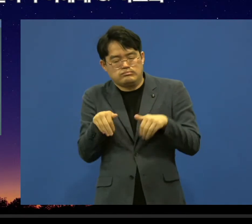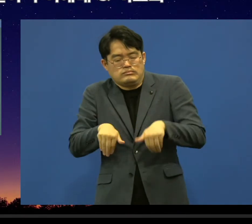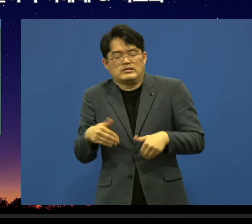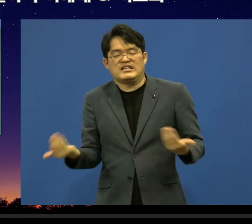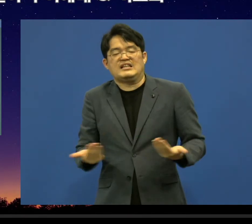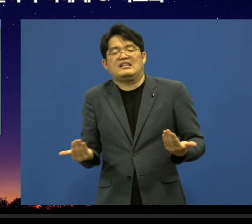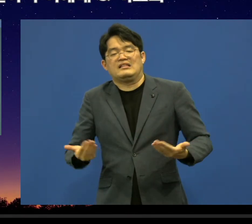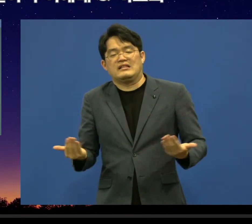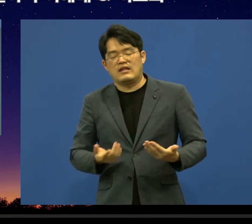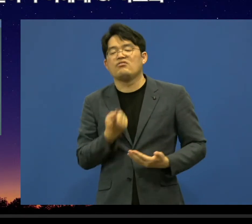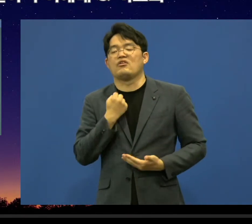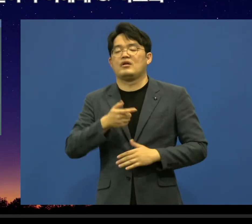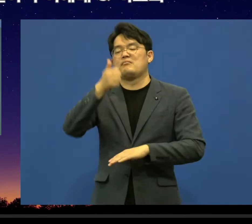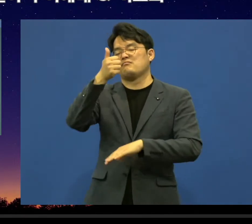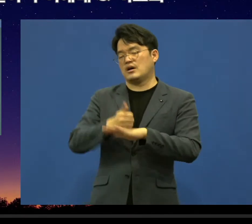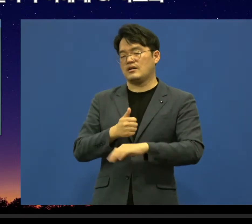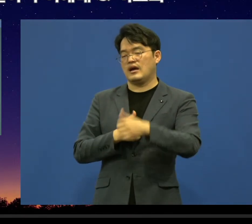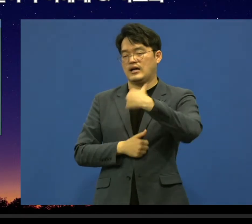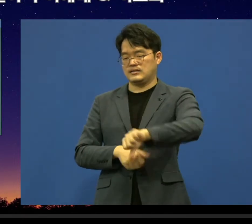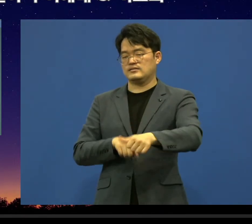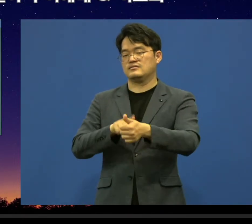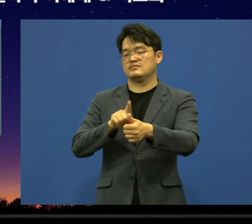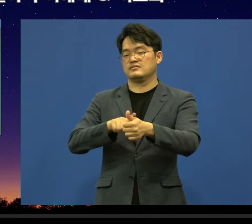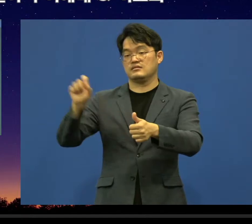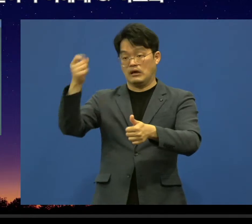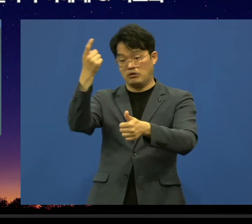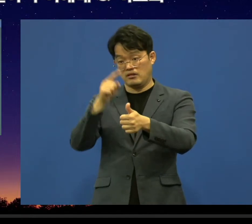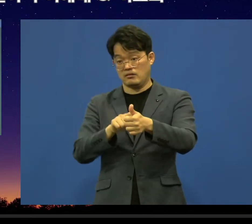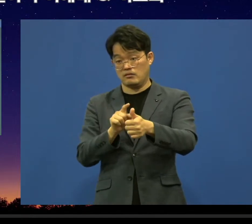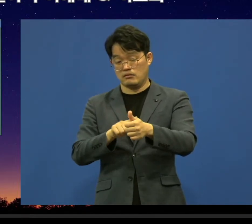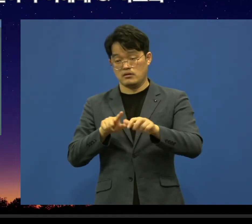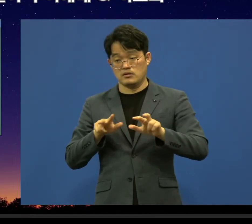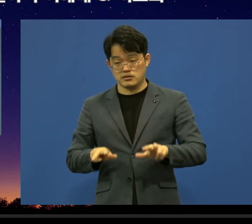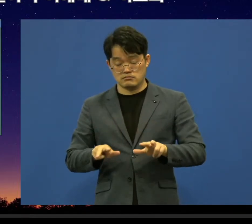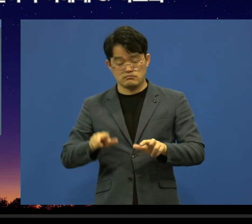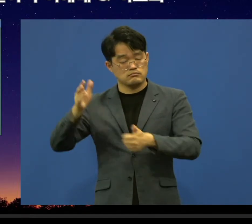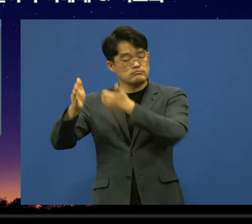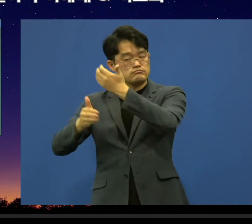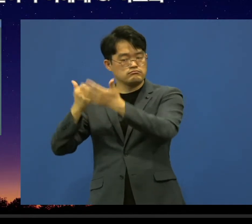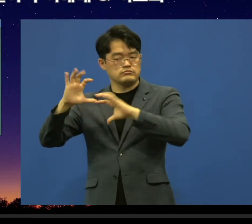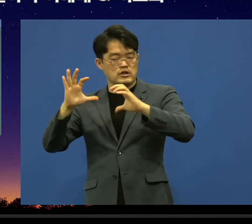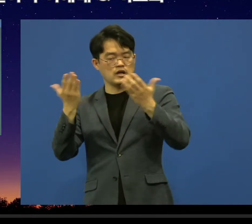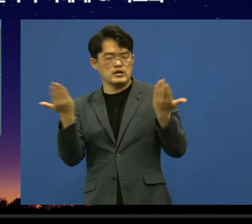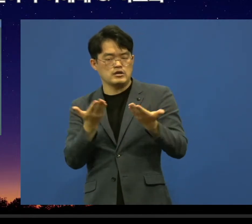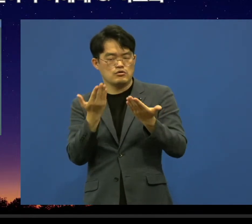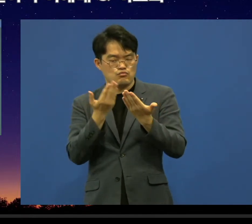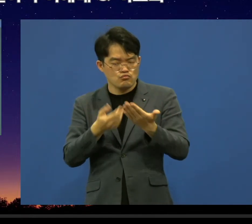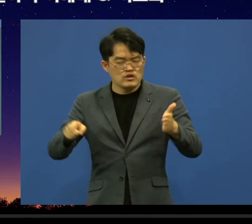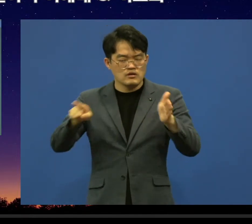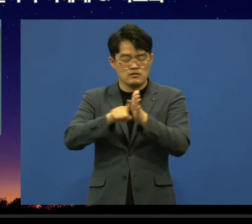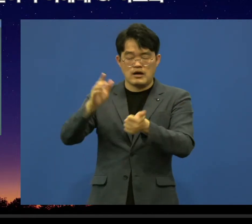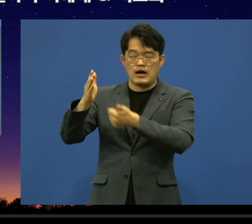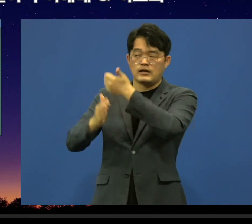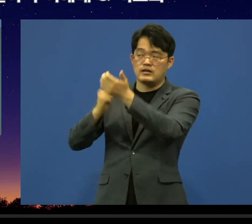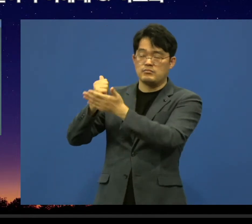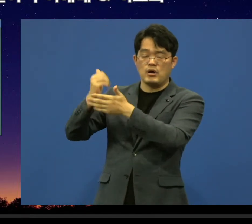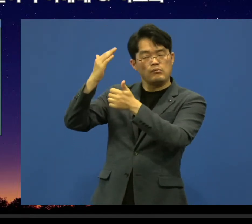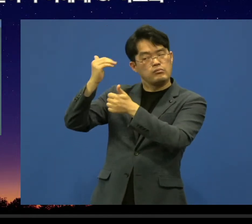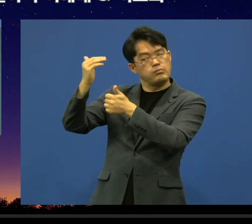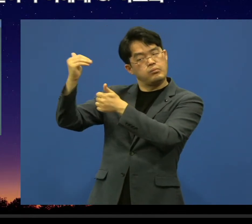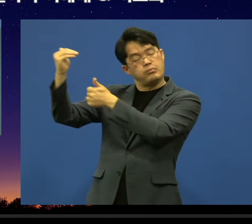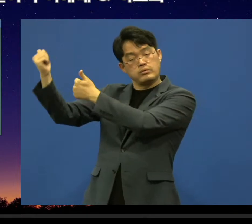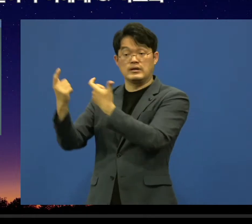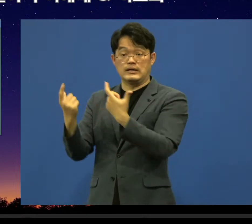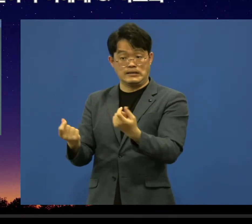막내 아들이었습니다. 그러나 다윗은 지금 하나님 나라의 일을 위해 부름받고 있어요. 오늘 본문에 보면